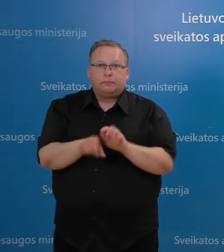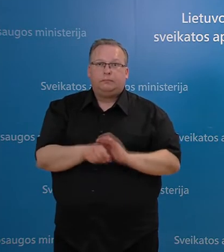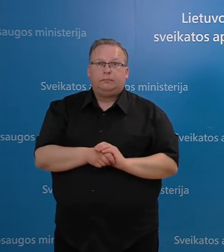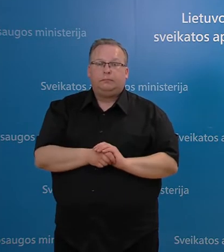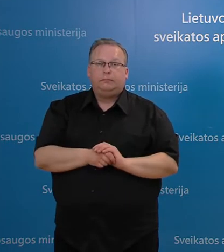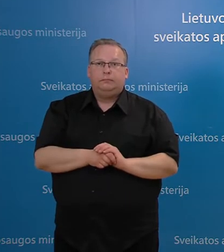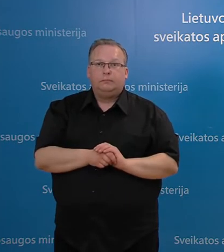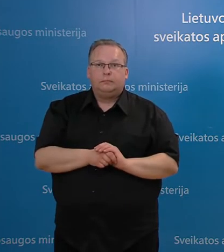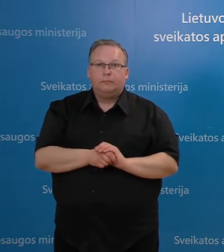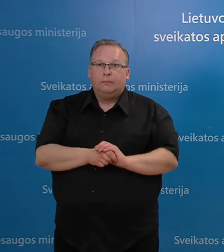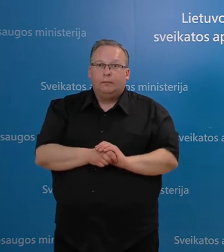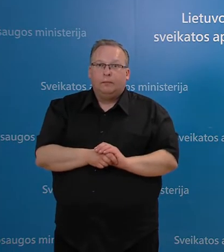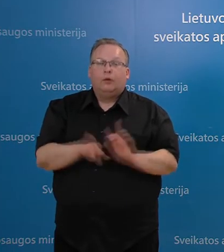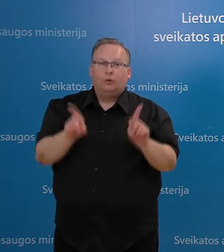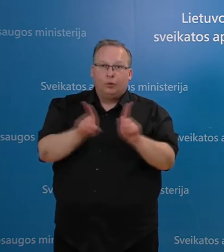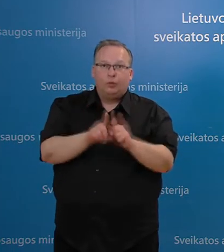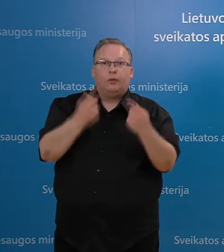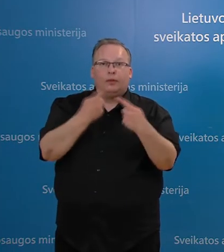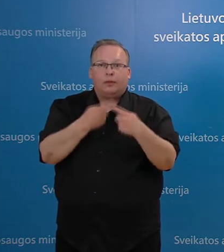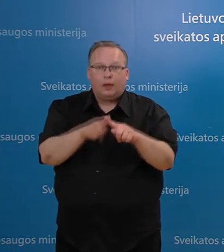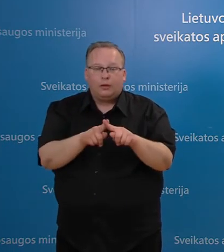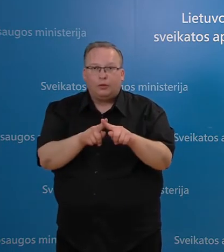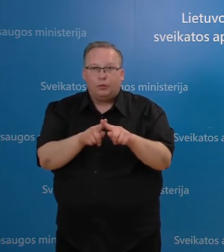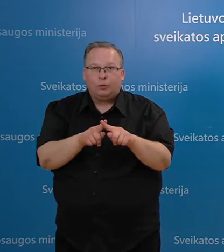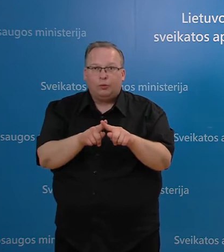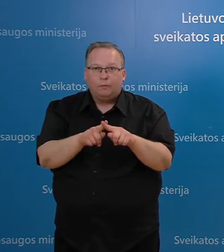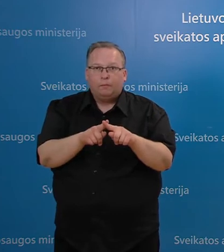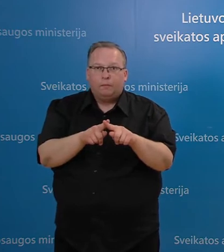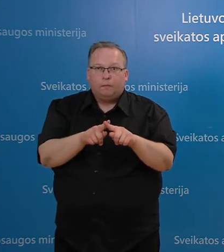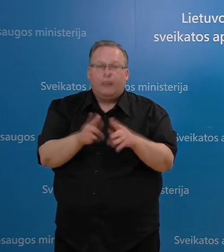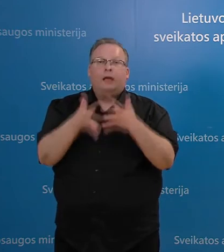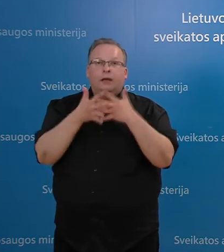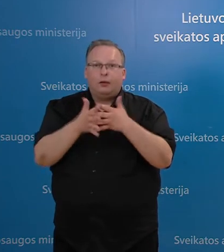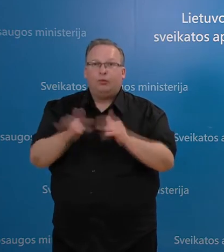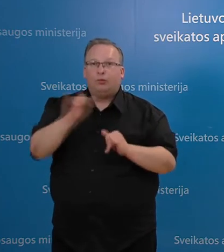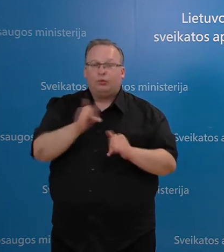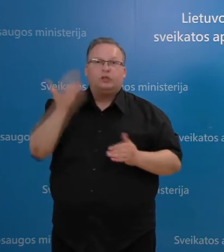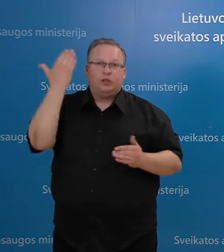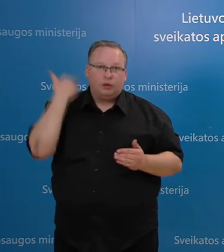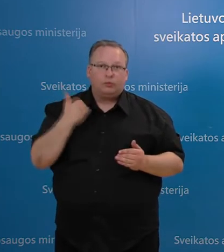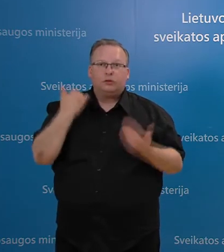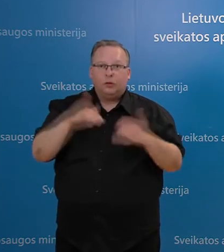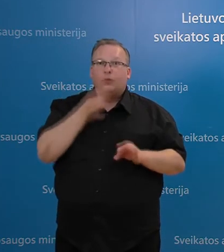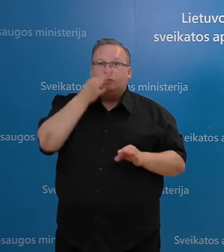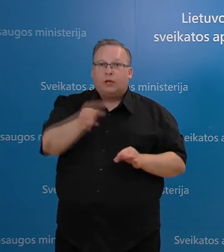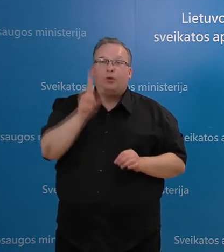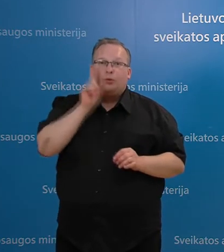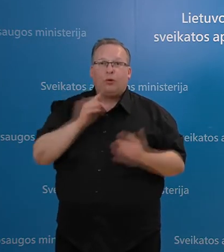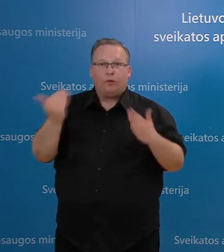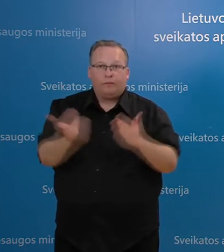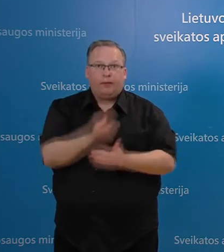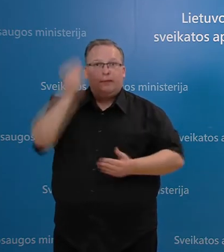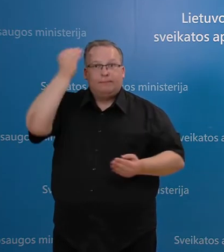tokių techninių vėlgi pastebėjimų, apie kuriuos galbūt esam užsiminę ir anksčiau, tačiau norėčiau tiesiog priminti,